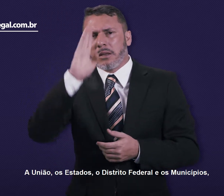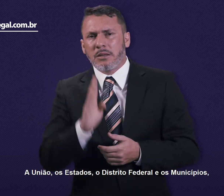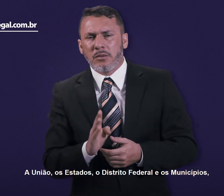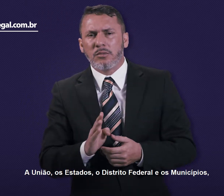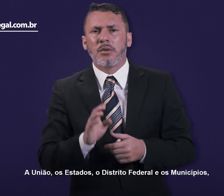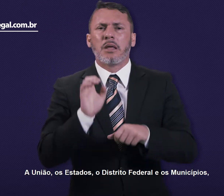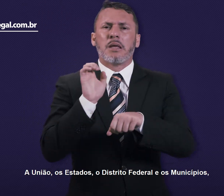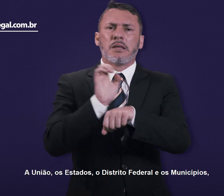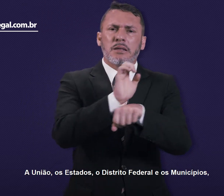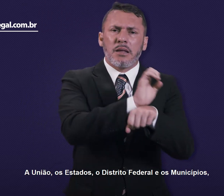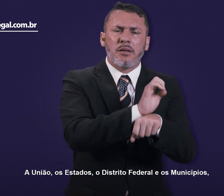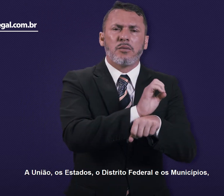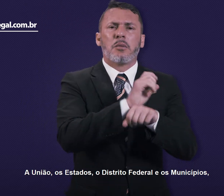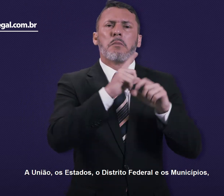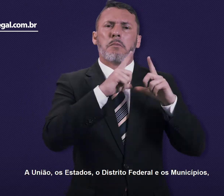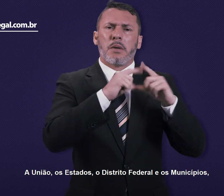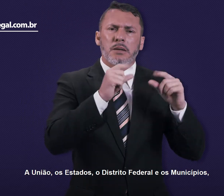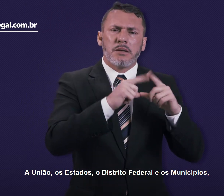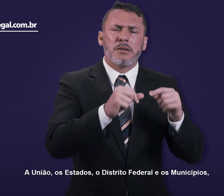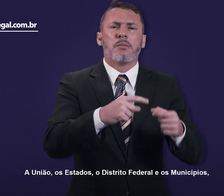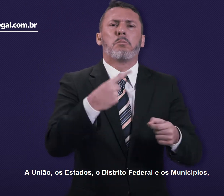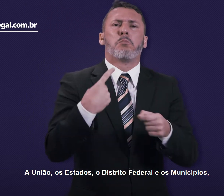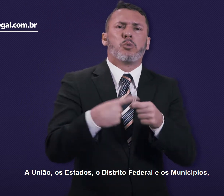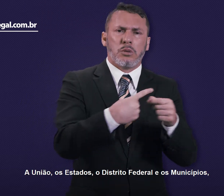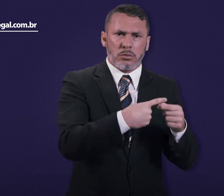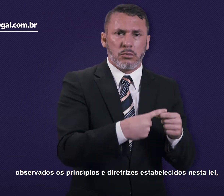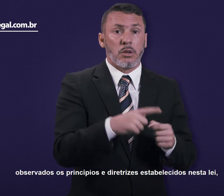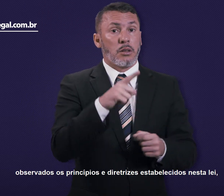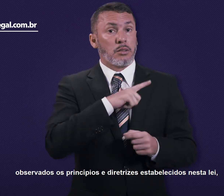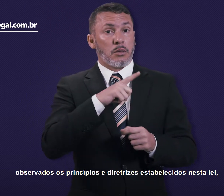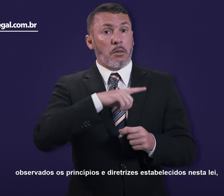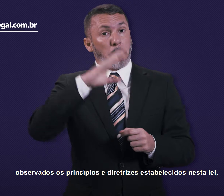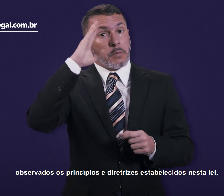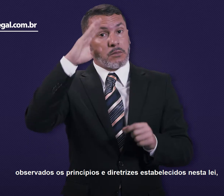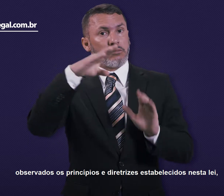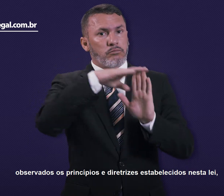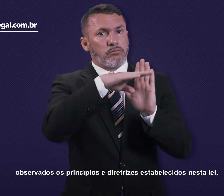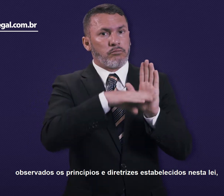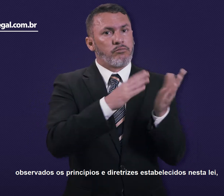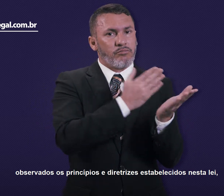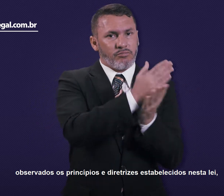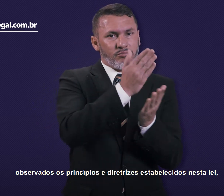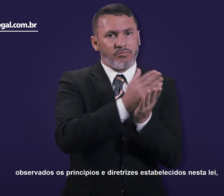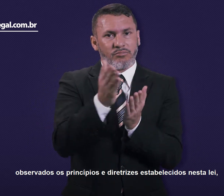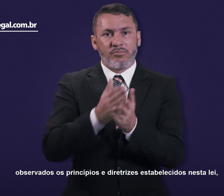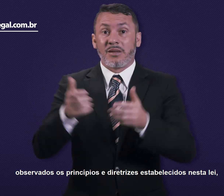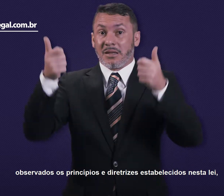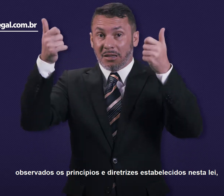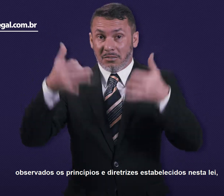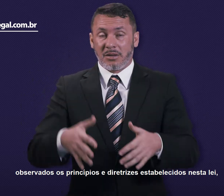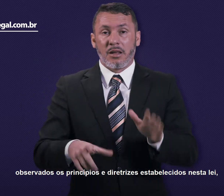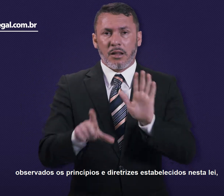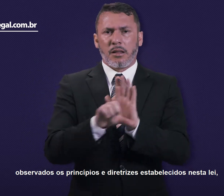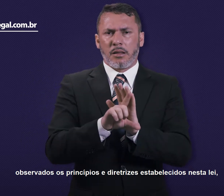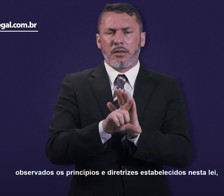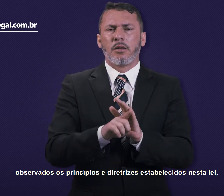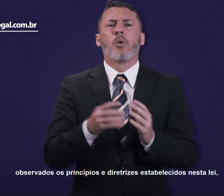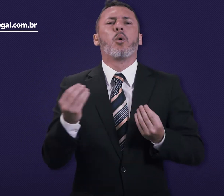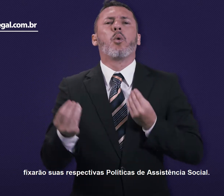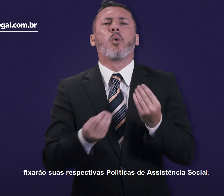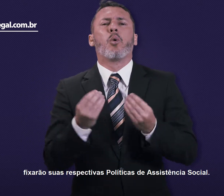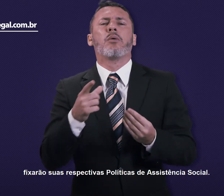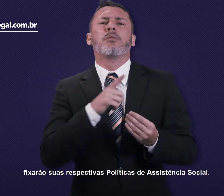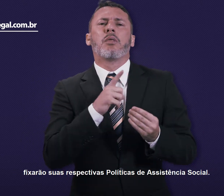A União, os Estados, o Distrito Federal e os municípios, observados os princípios e diretrizes estabelecidas nesta